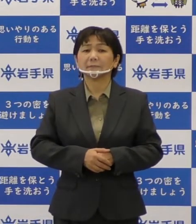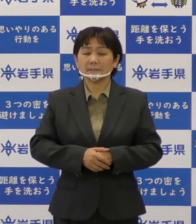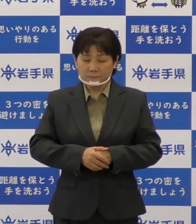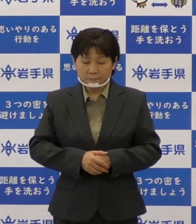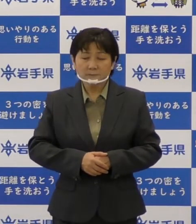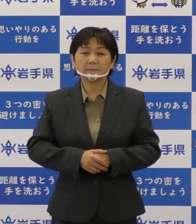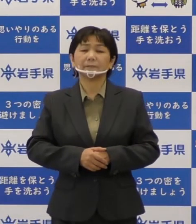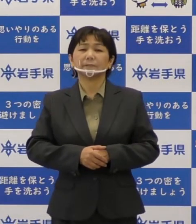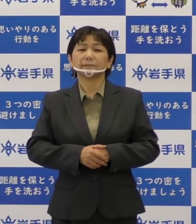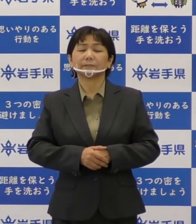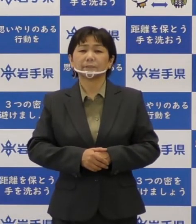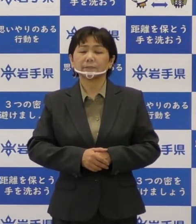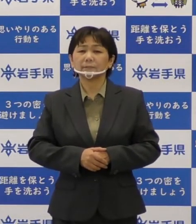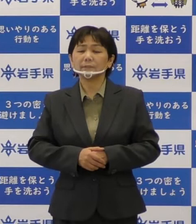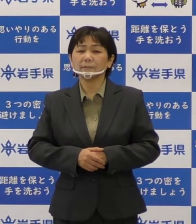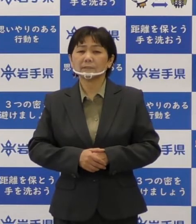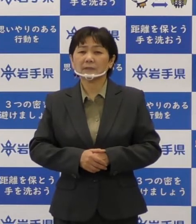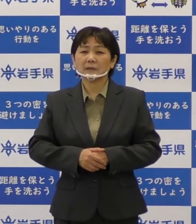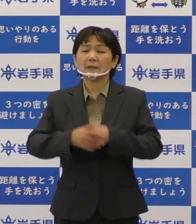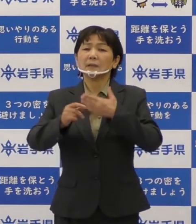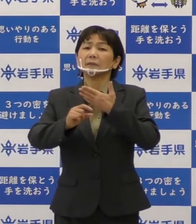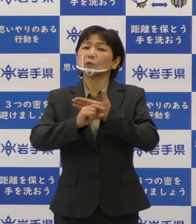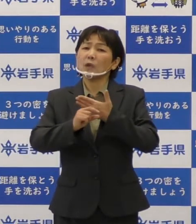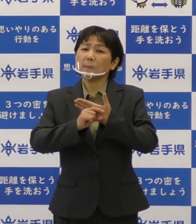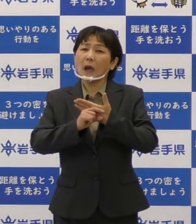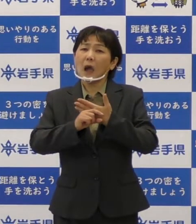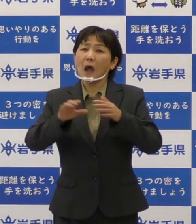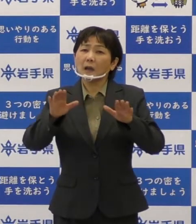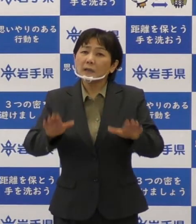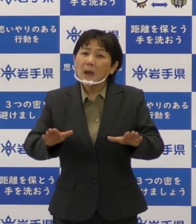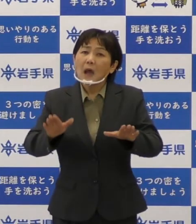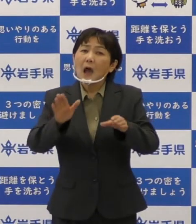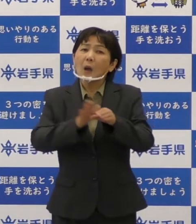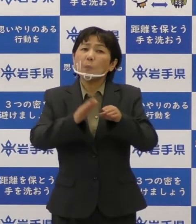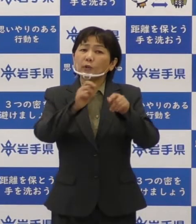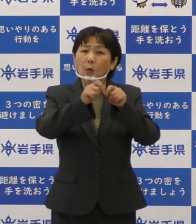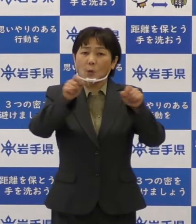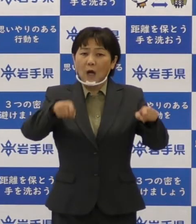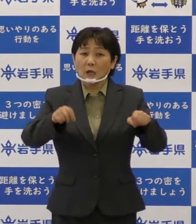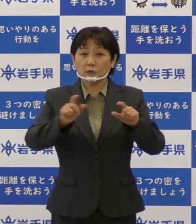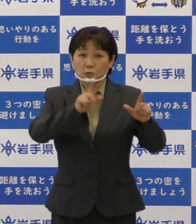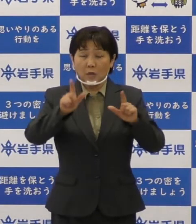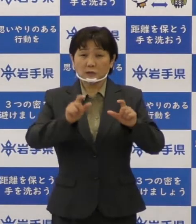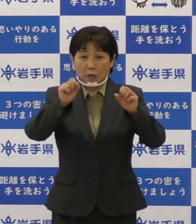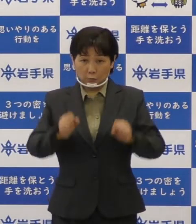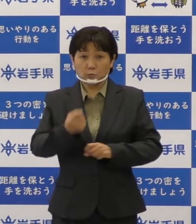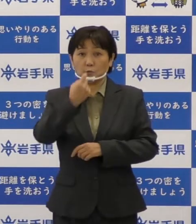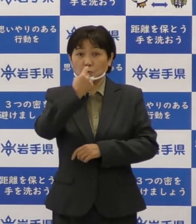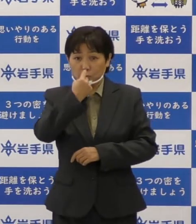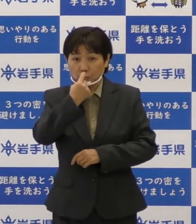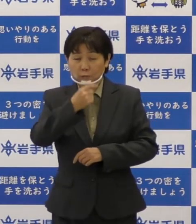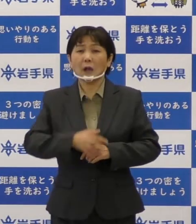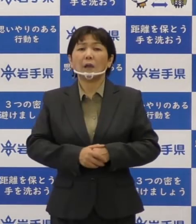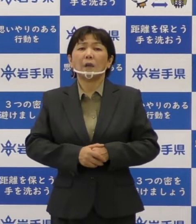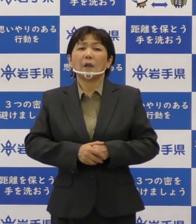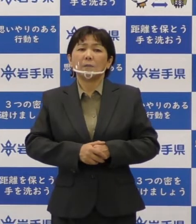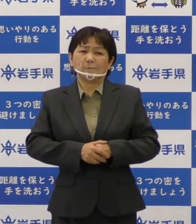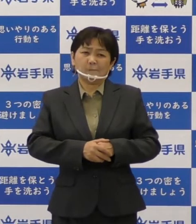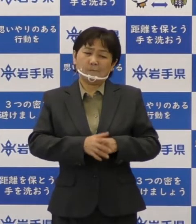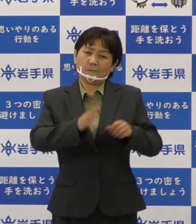例えば今こう盛岡に住んでいる方が盛岡市内のホテルに泊まったりということ